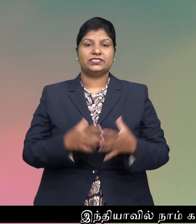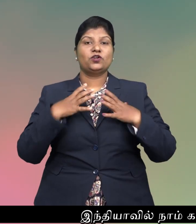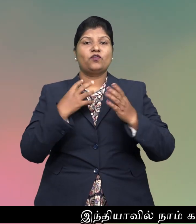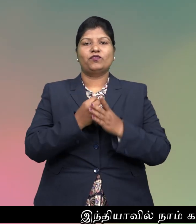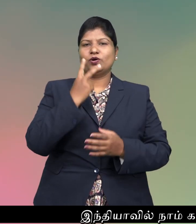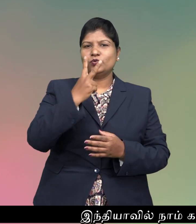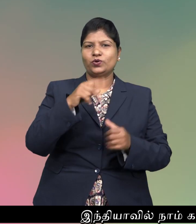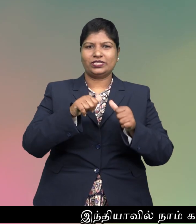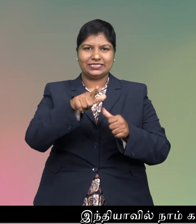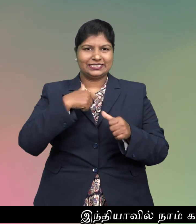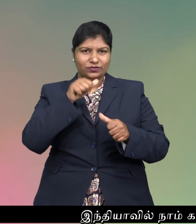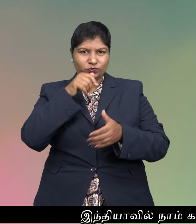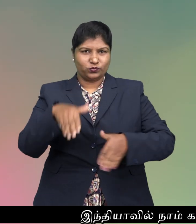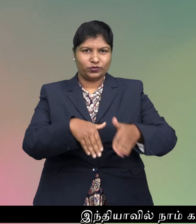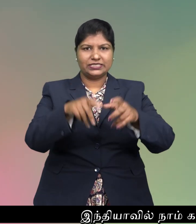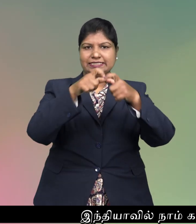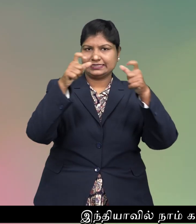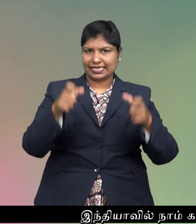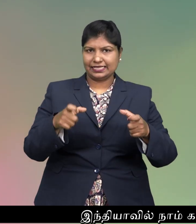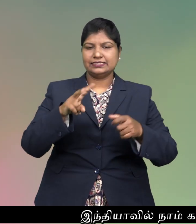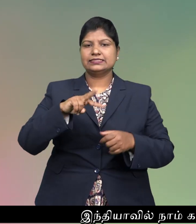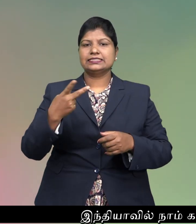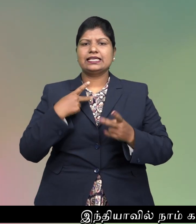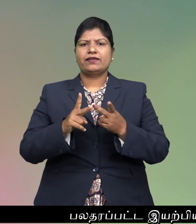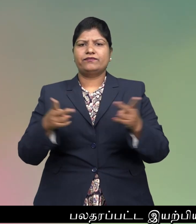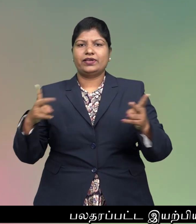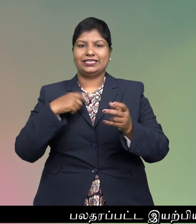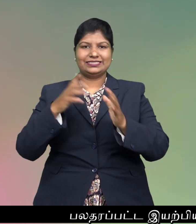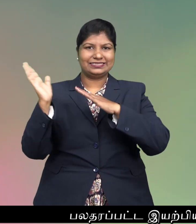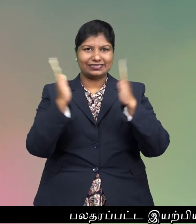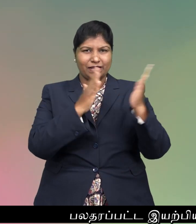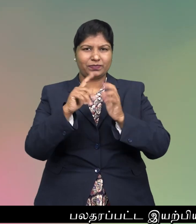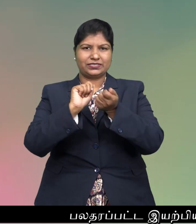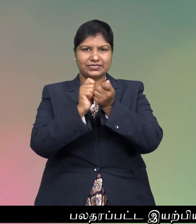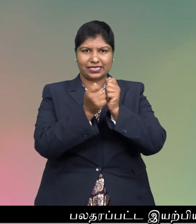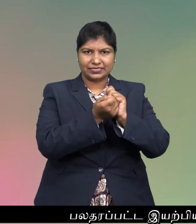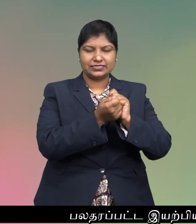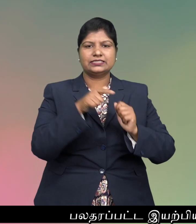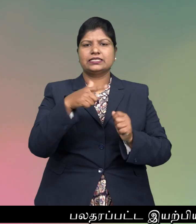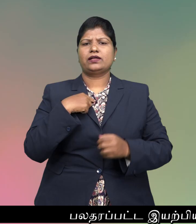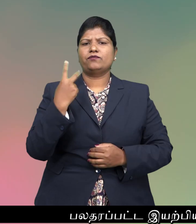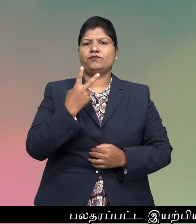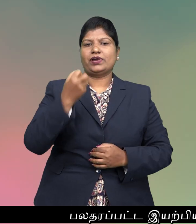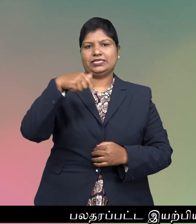இந்தியாவில் நாம் காணும் நதி அமைப்புகள் மற்றும் பலதரப்பட்ட இயற்பியல் நிலைமைகளை பார்த்தோம்.